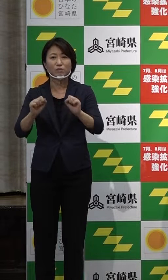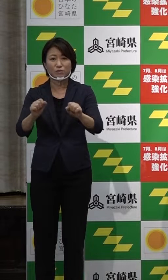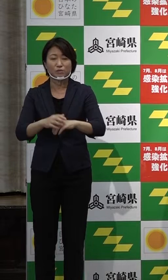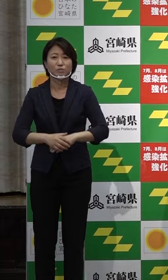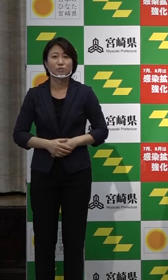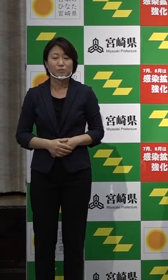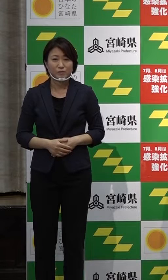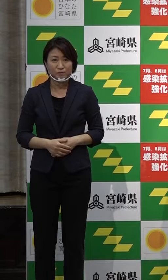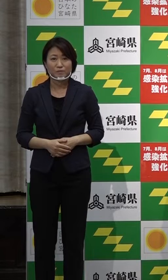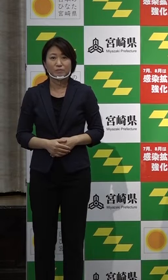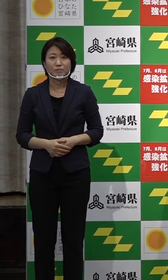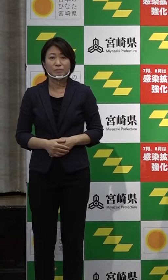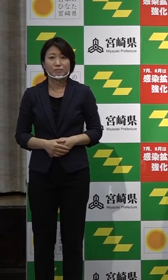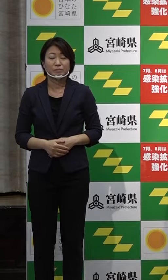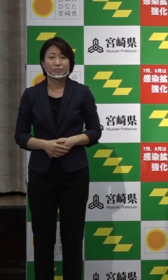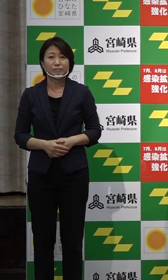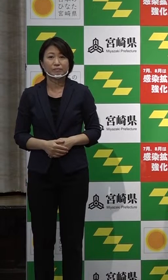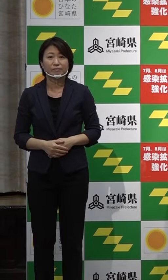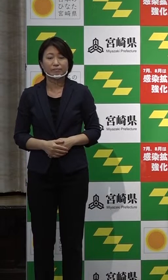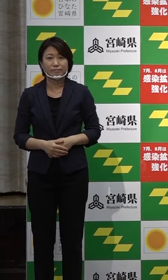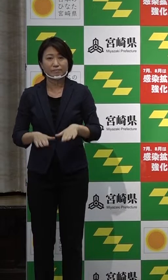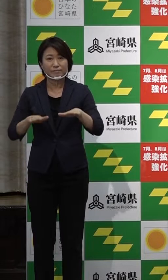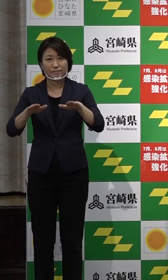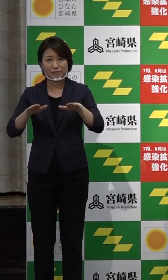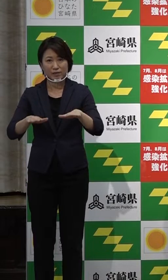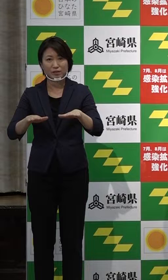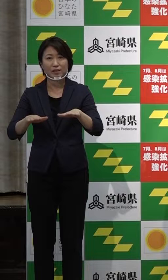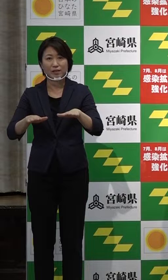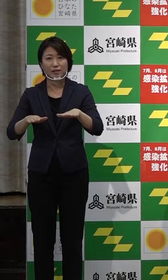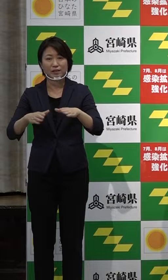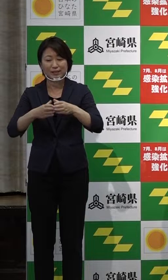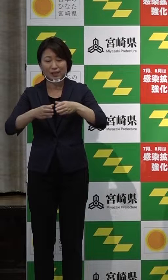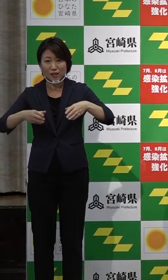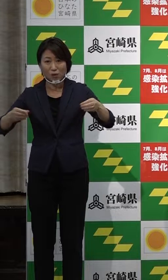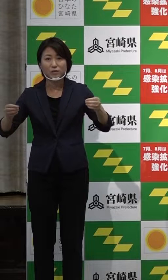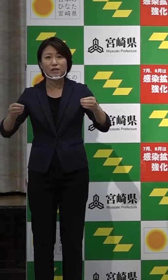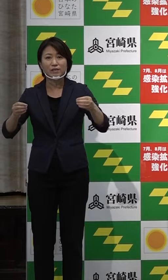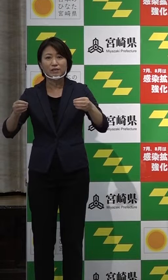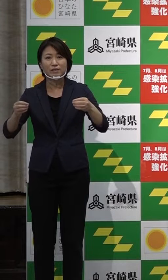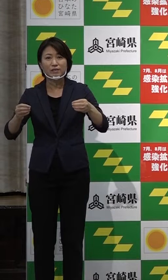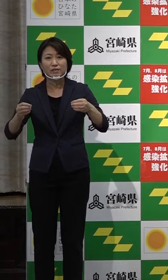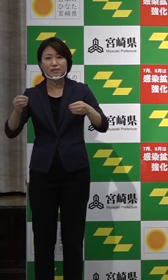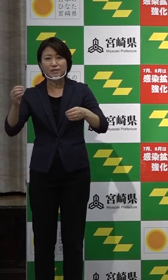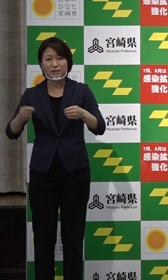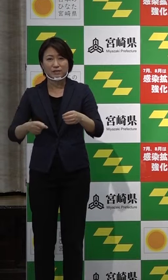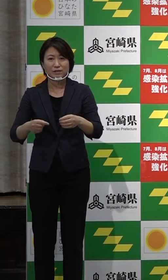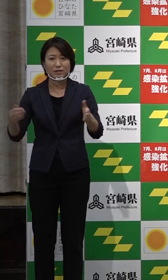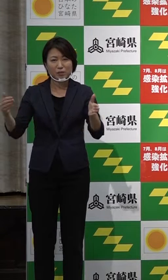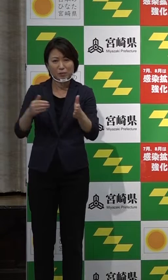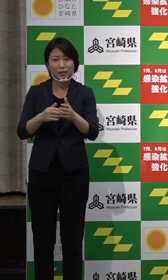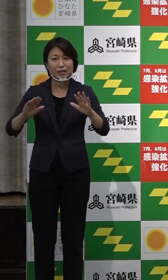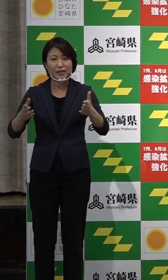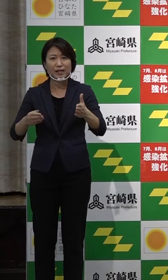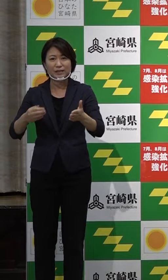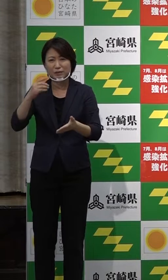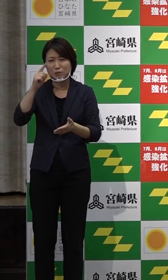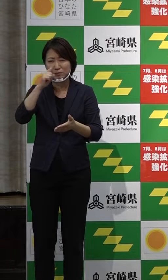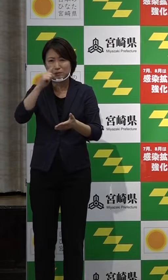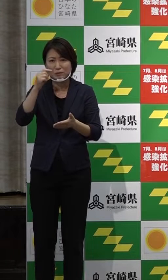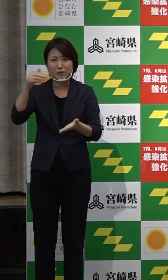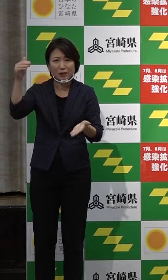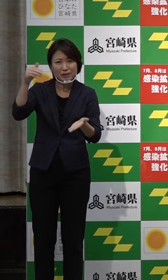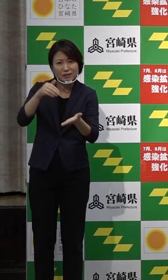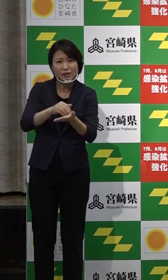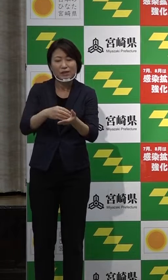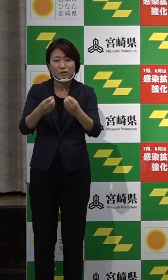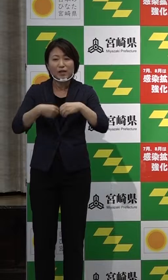。はい、現在、全国的に過去最悪といえるような厳しい